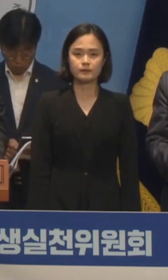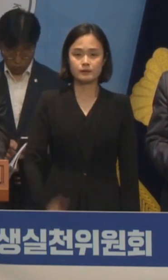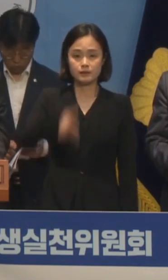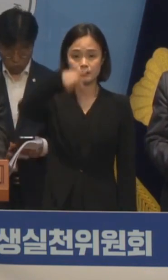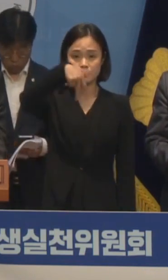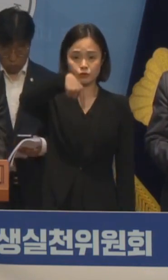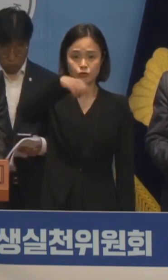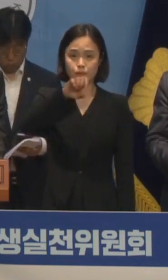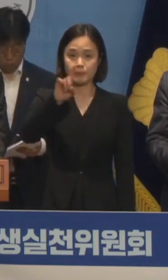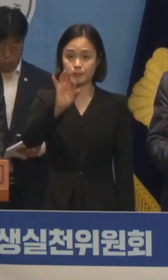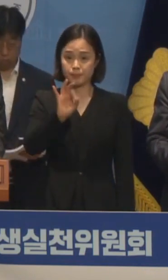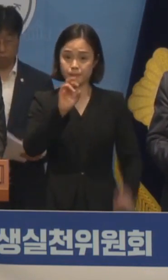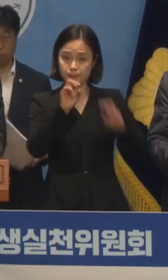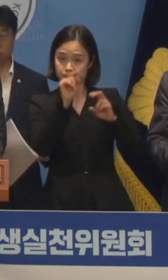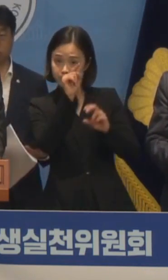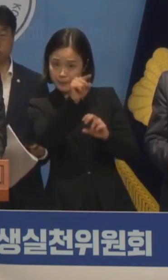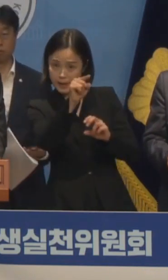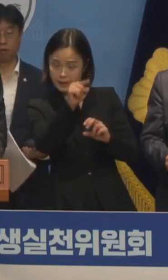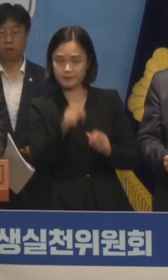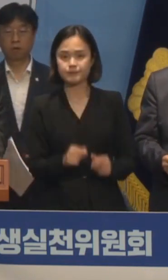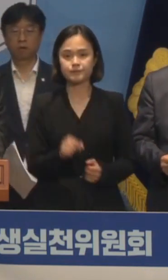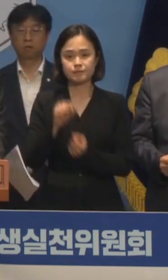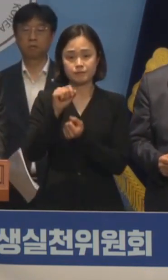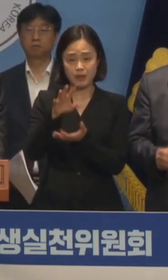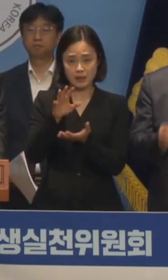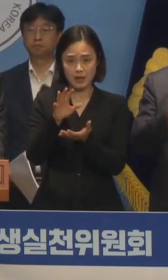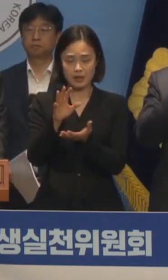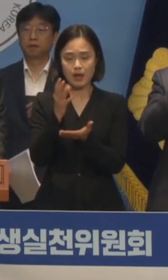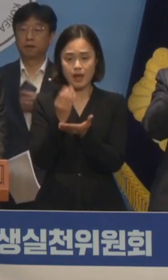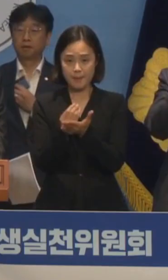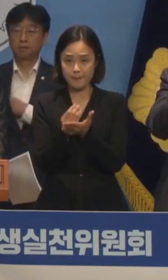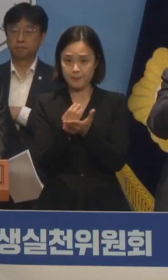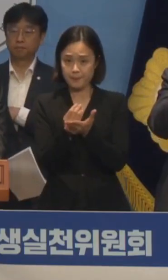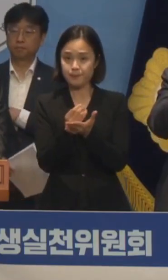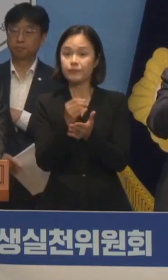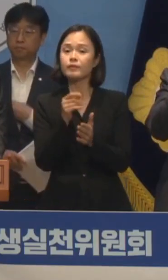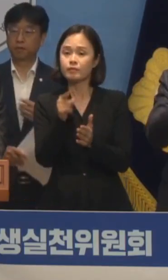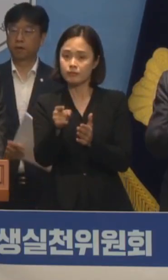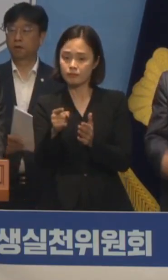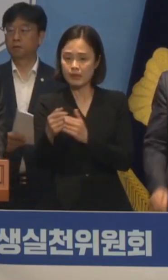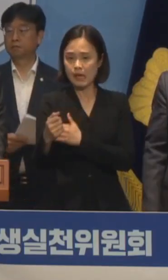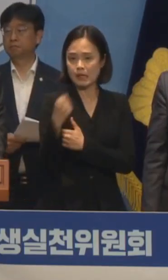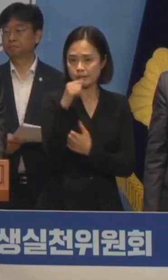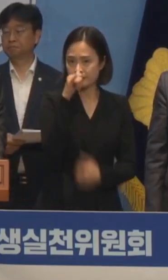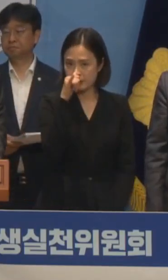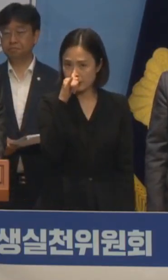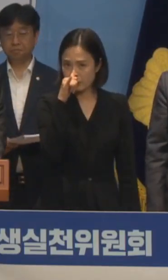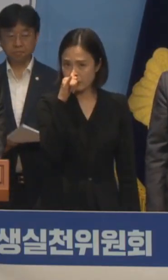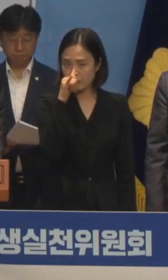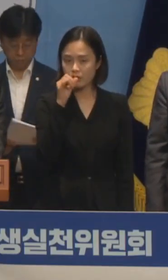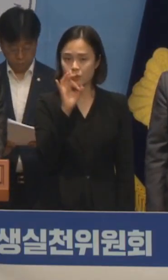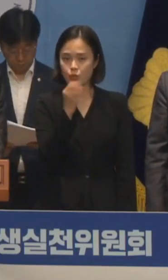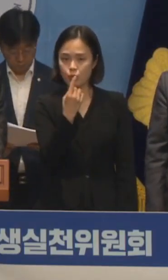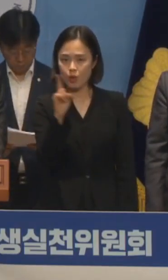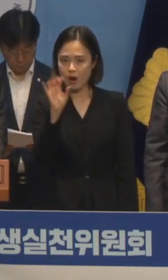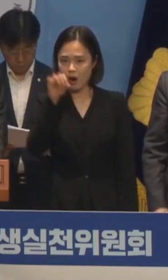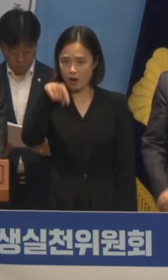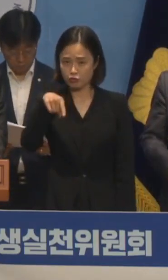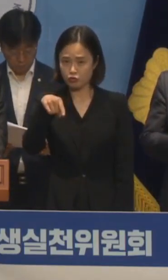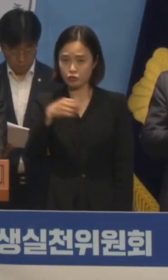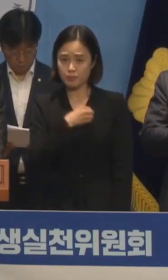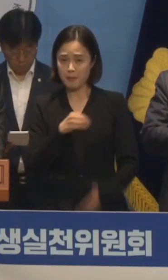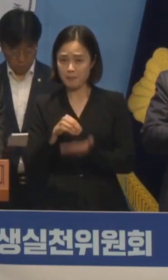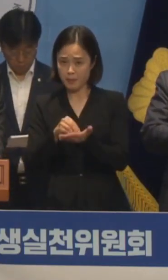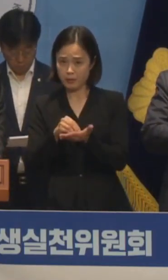쿠팡은 이커머스 시장에서 확보한 시장 지배력과 와우 멤버십 기업 활기를 통해